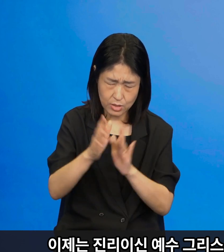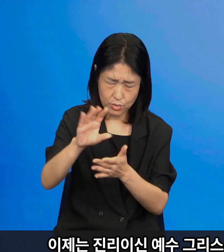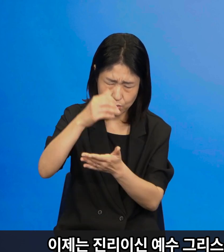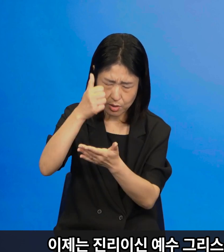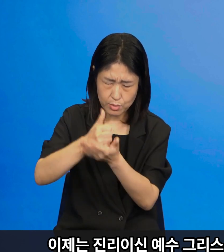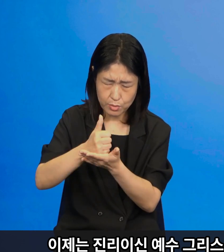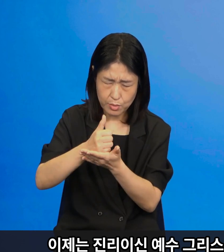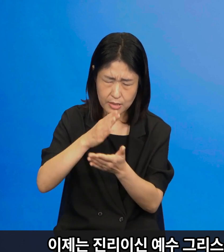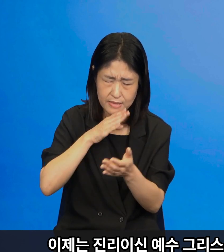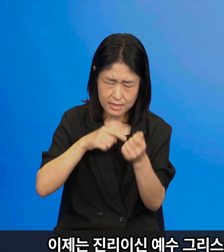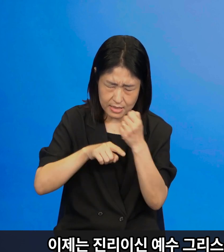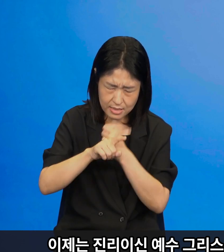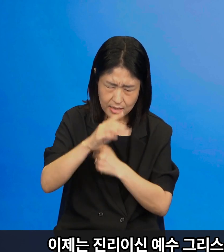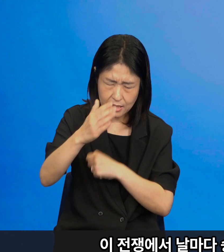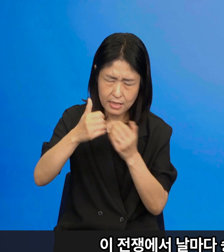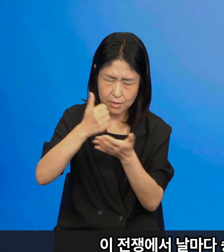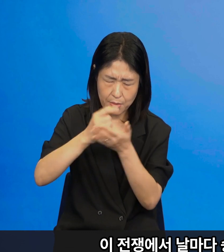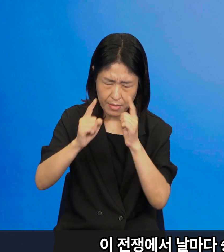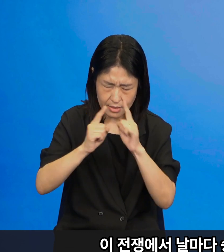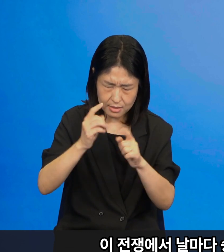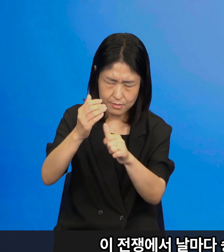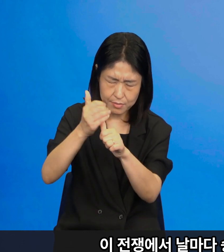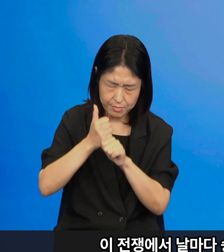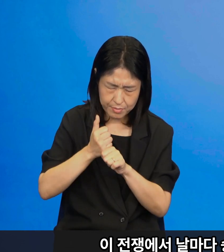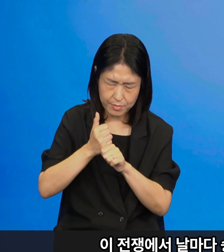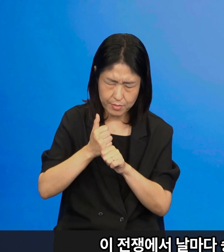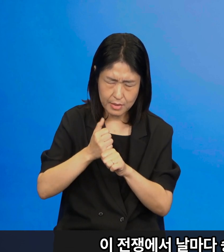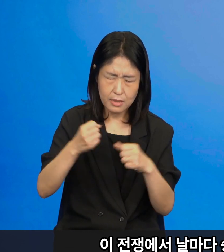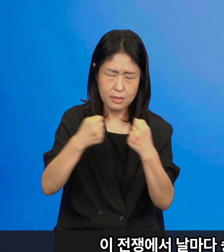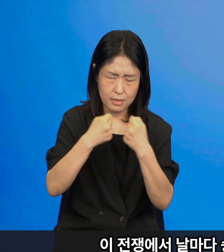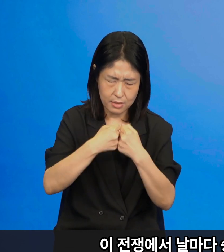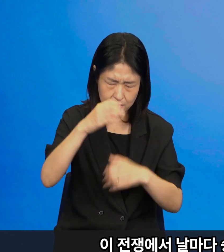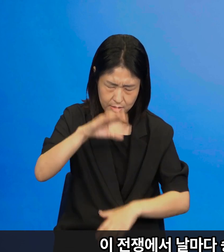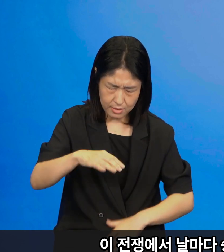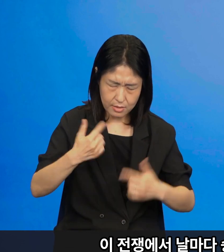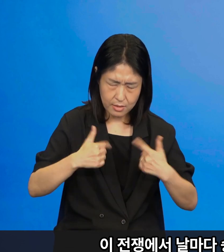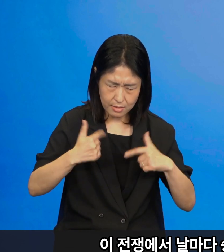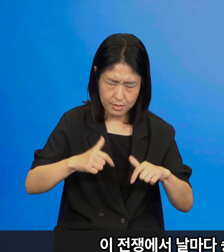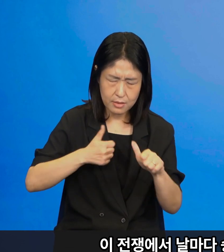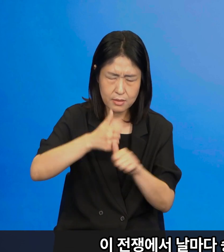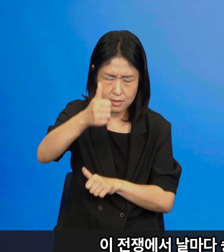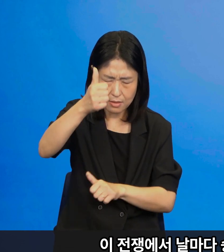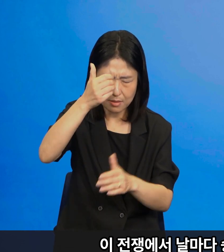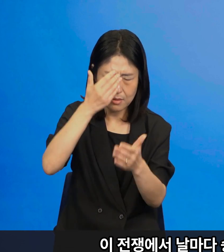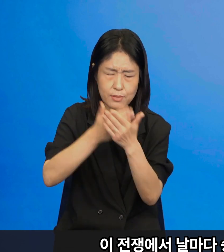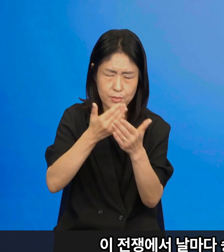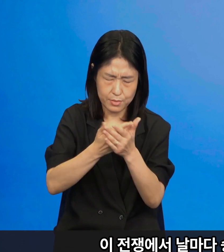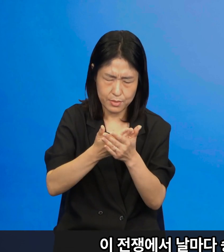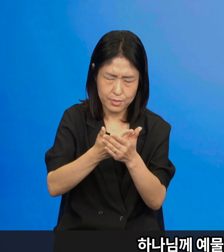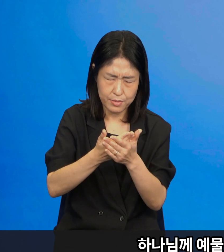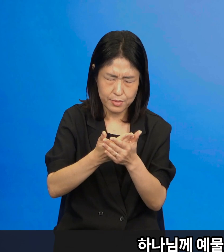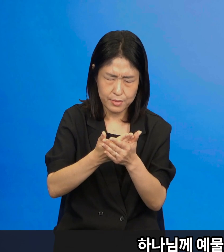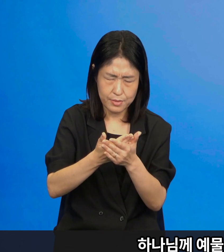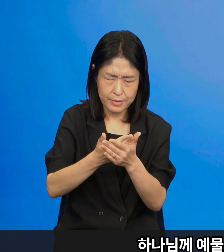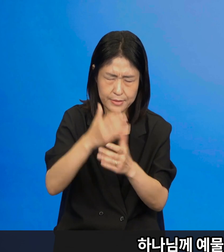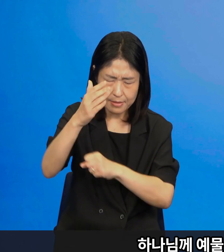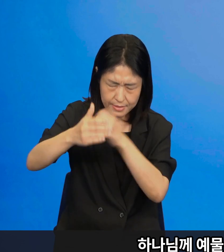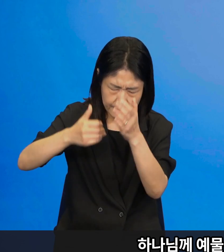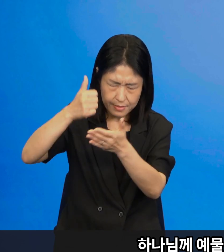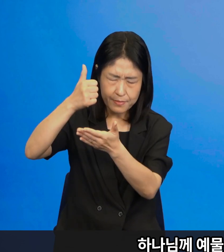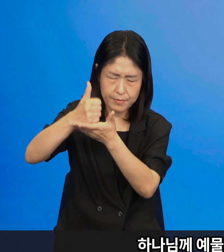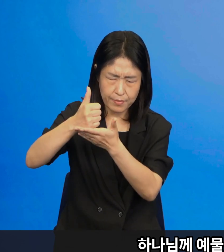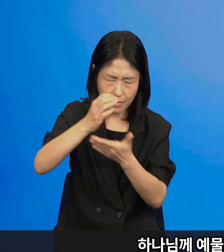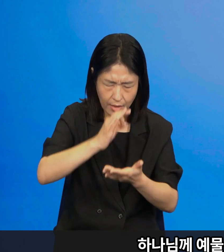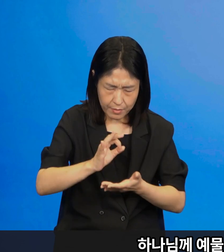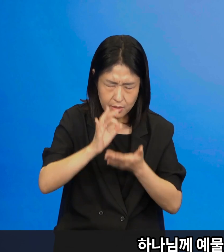진리의 하나님의 말씀을 붙들고 이 전쟁에서 날마다 승리하게 하여 주시옵소서. 하나님께